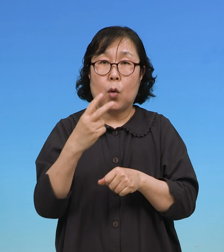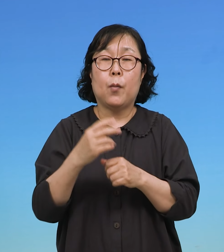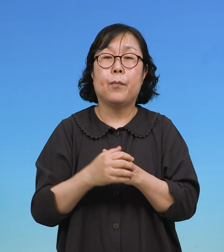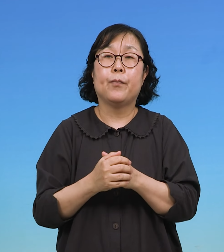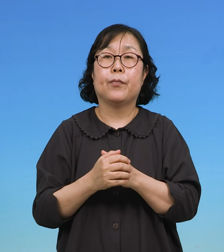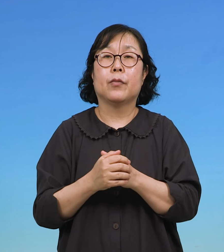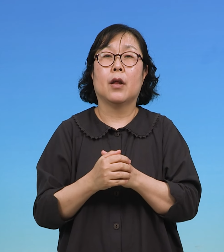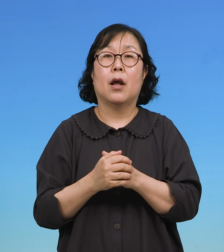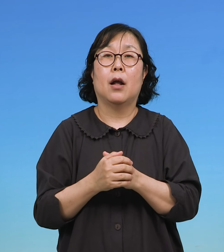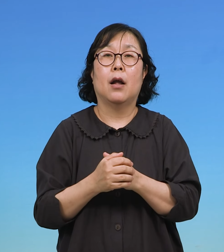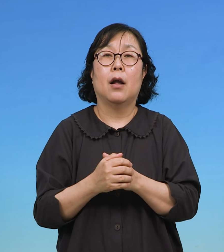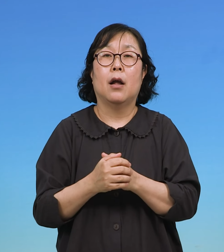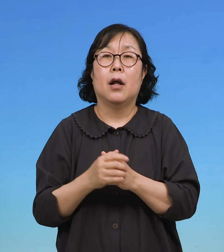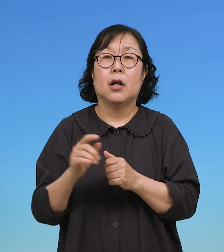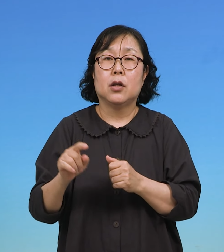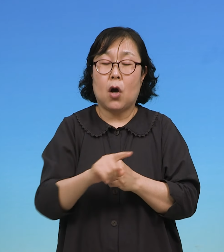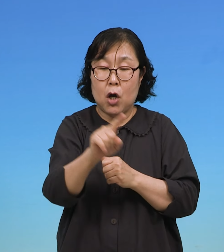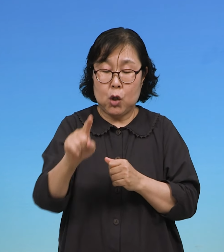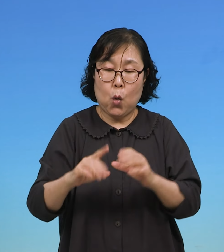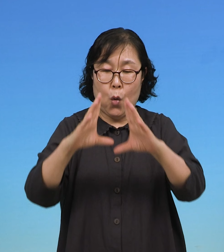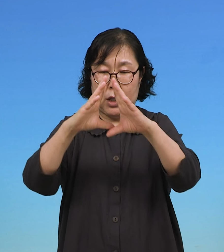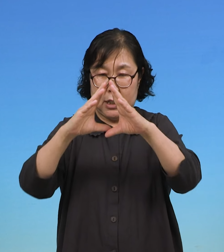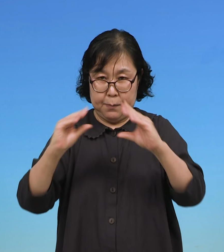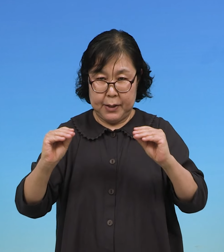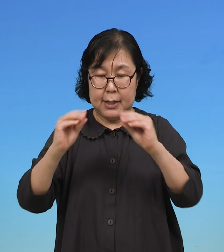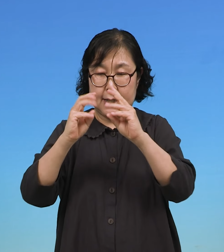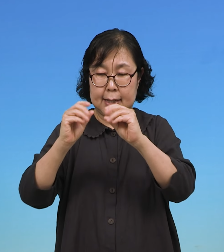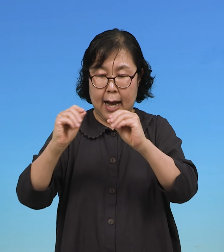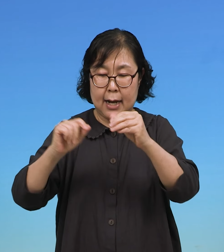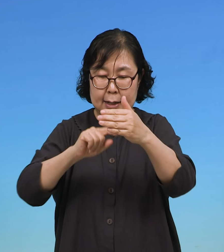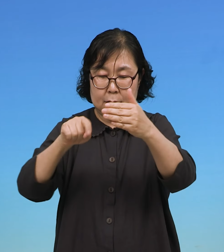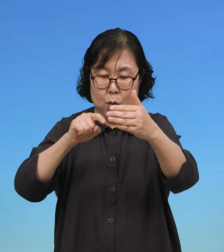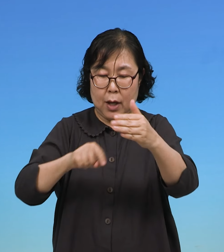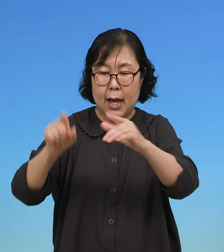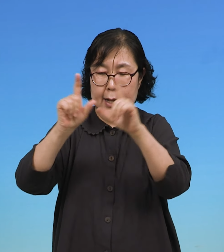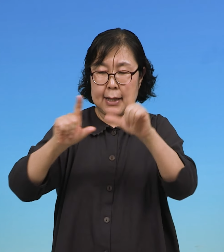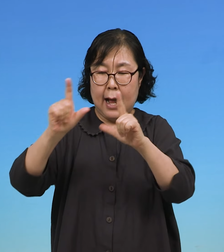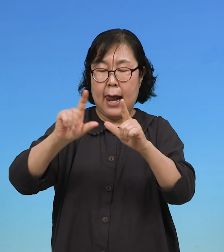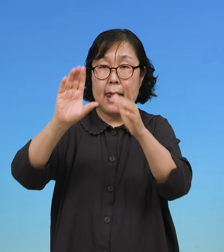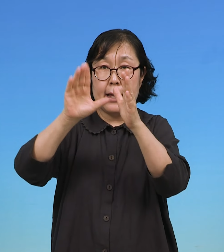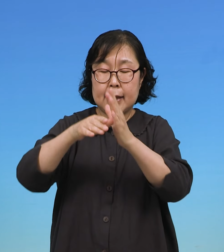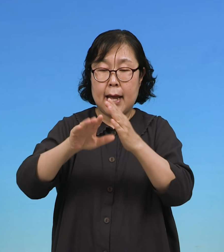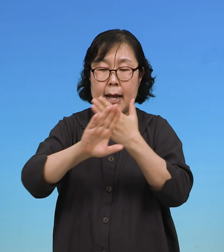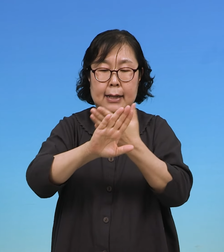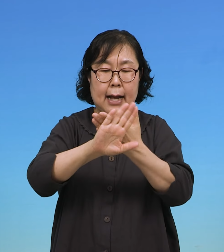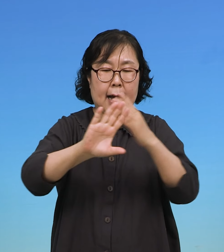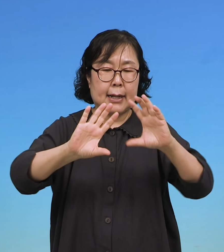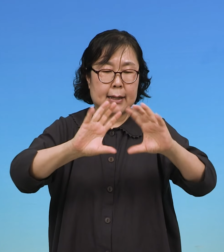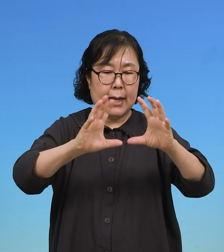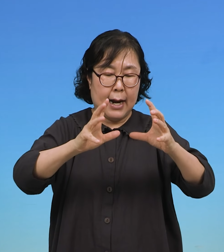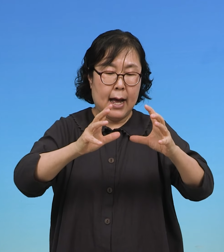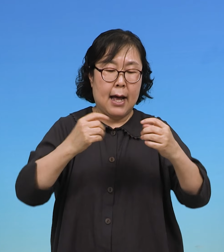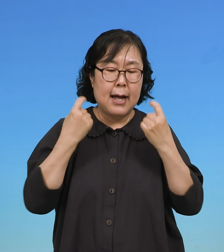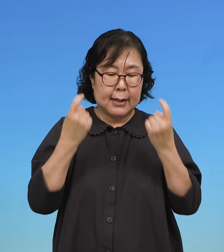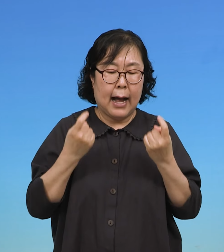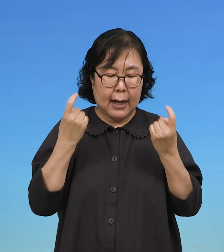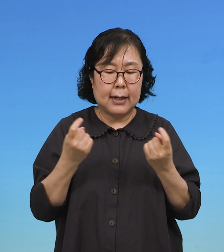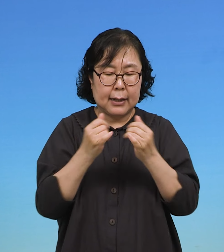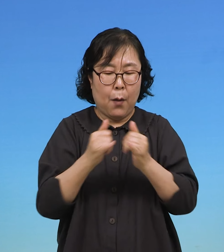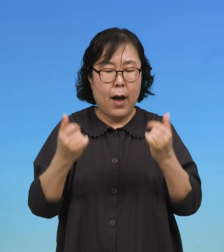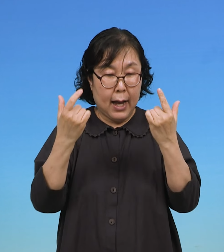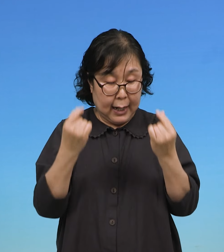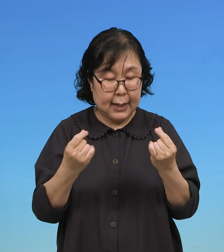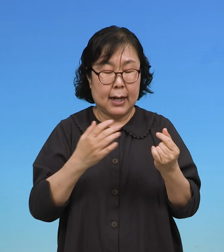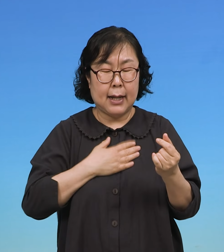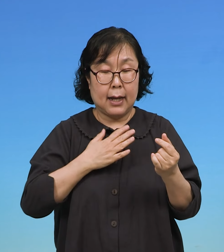토를 다는 뒷부분 한번 보세요. 토를 다시는데 너희도 이집트 땅에 살 때에는 외국인 나그네 신세였다.